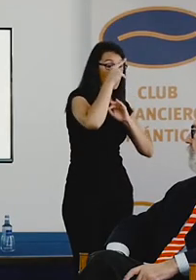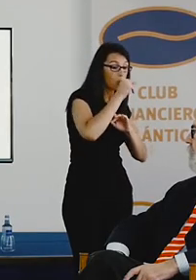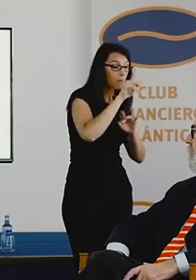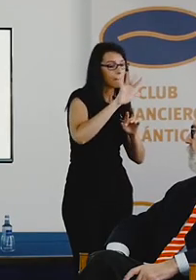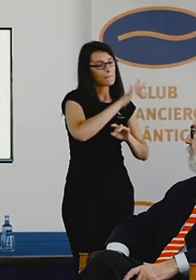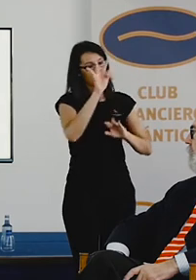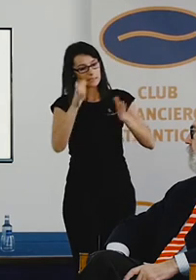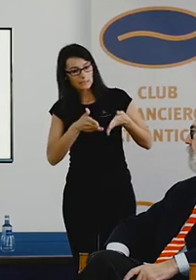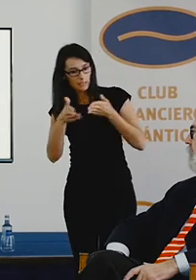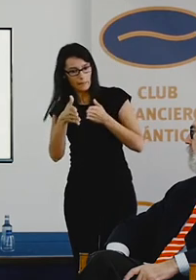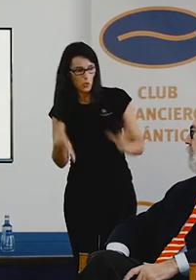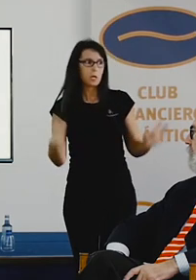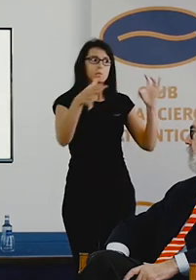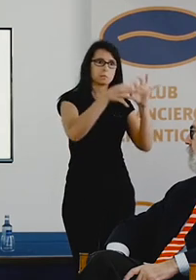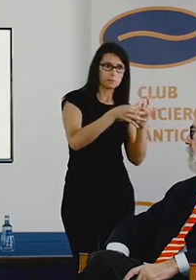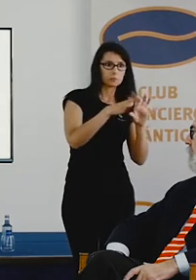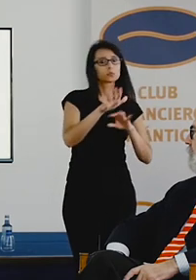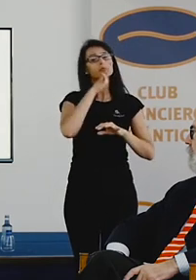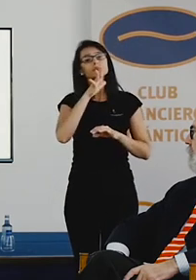camino. El camino refleja...